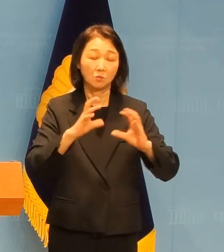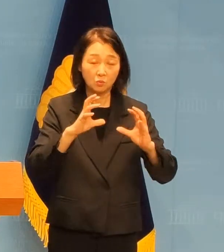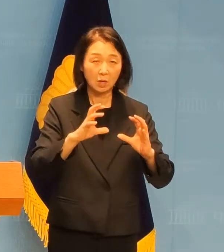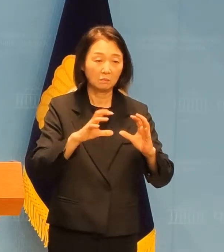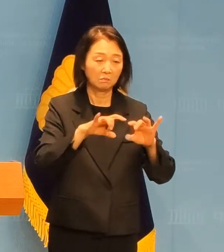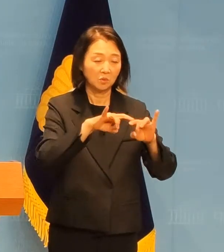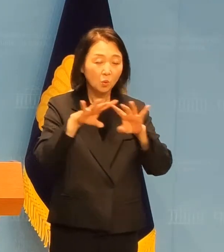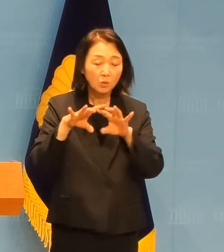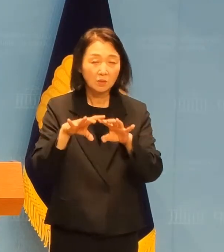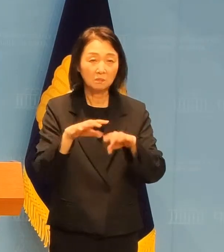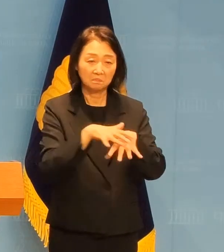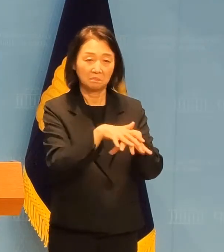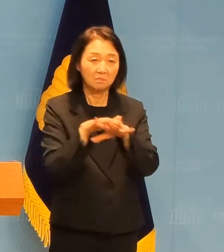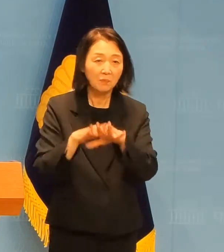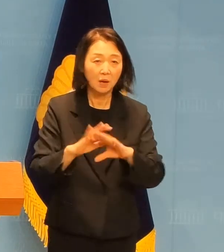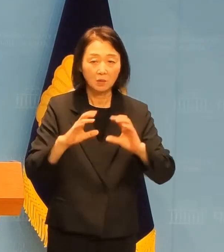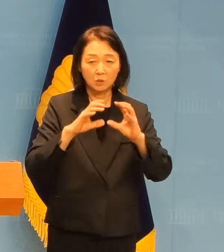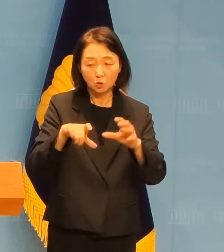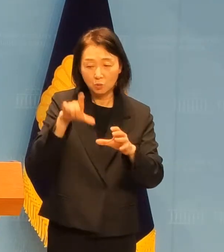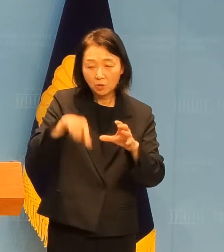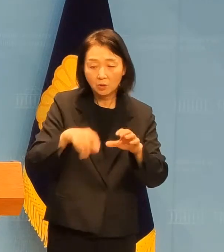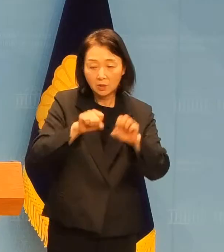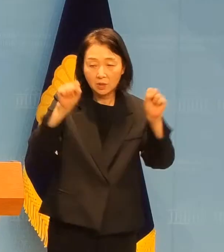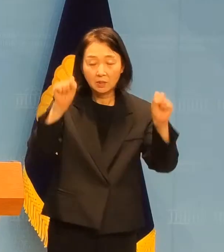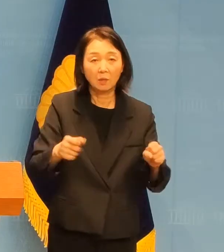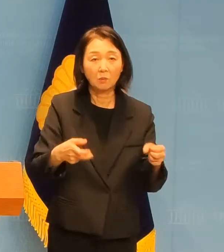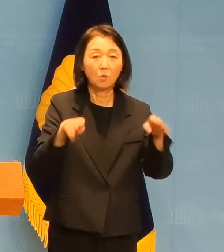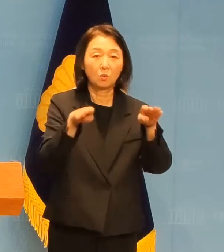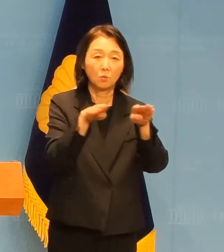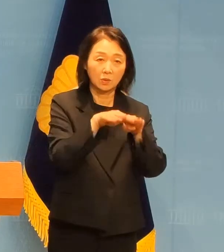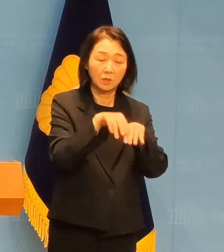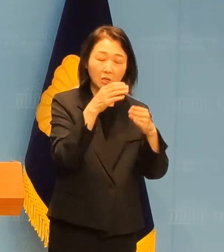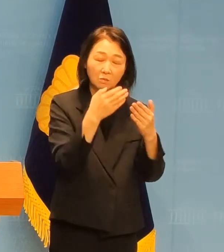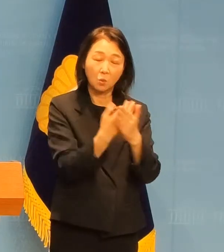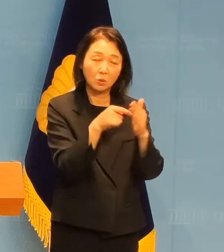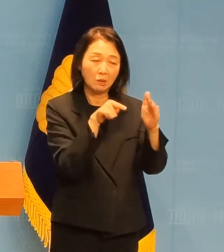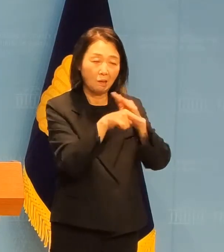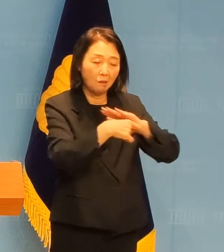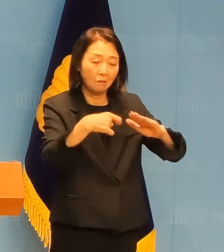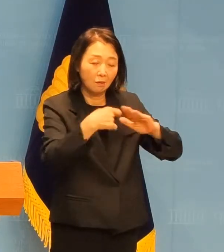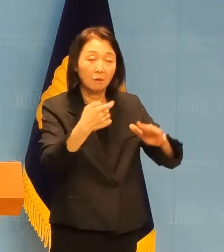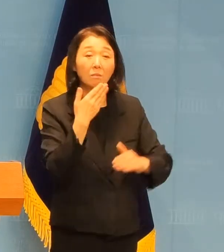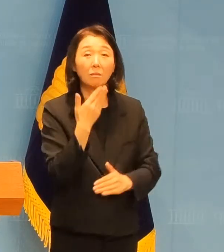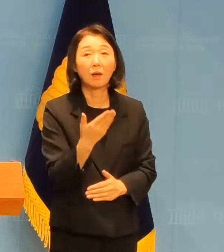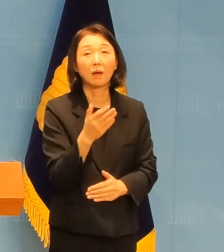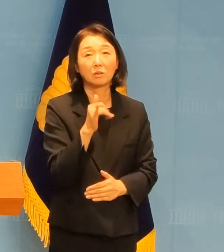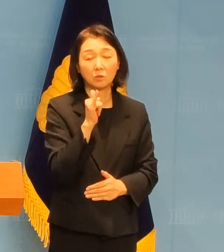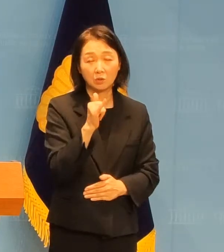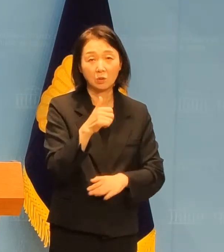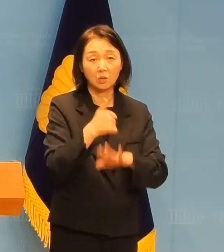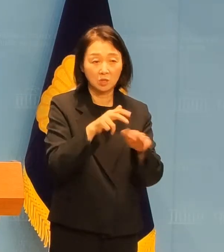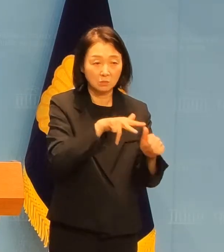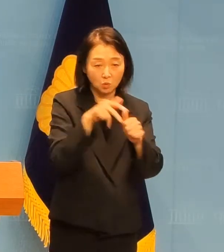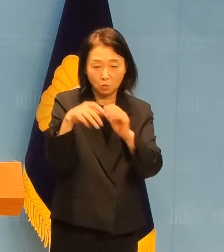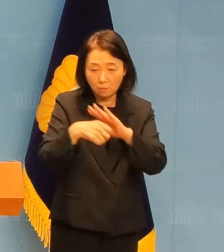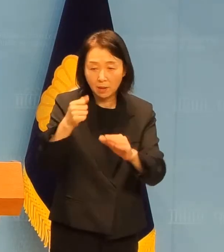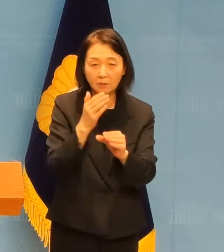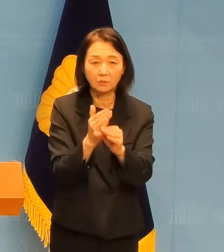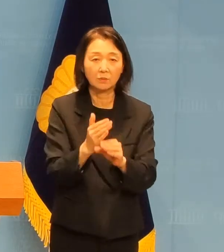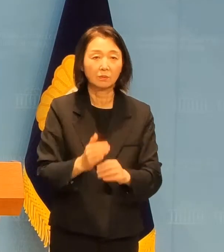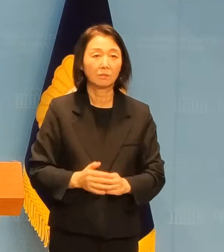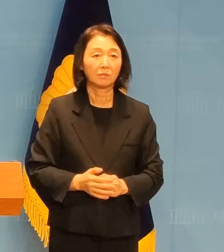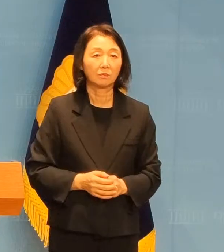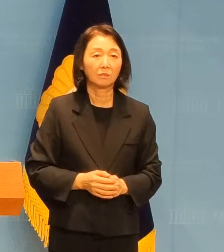통신망, 금융결제 시스템, 심지어 공공기관까지 손쉽게 침투해 막대한 정보를 빼내고